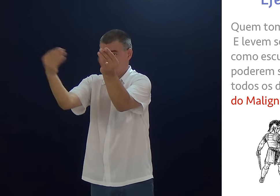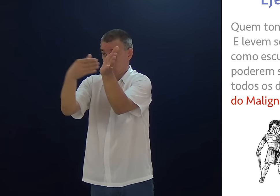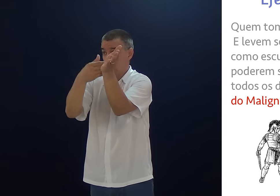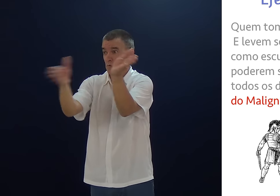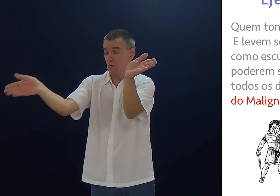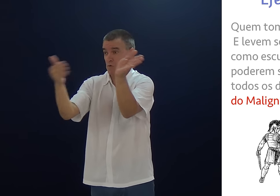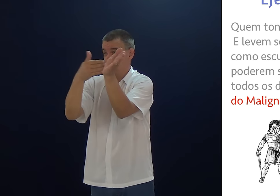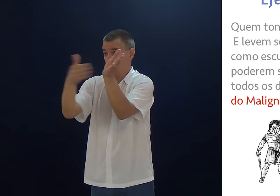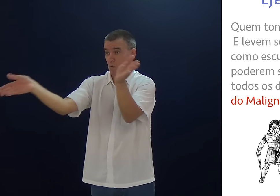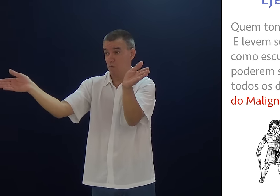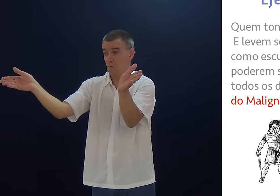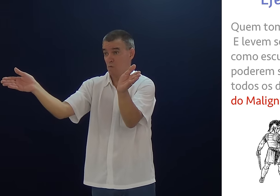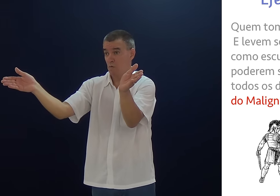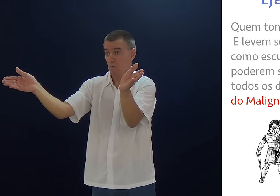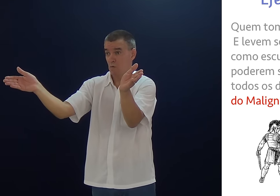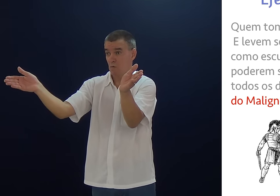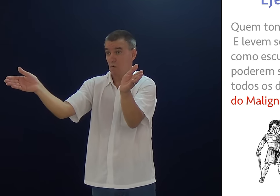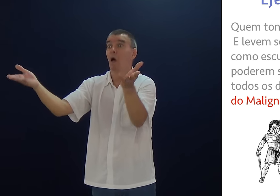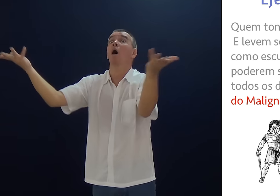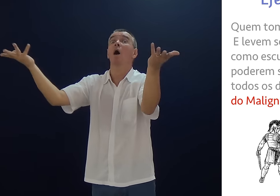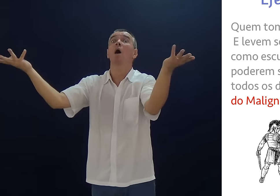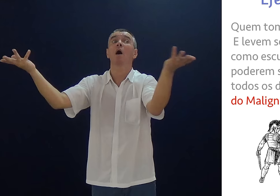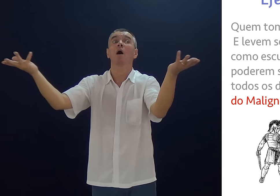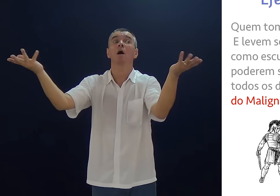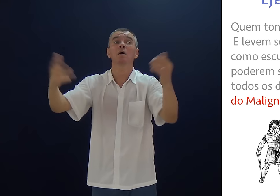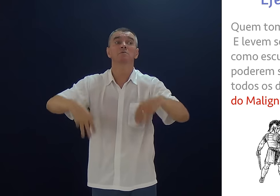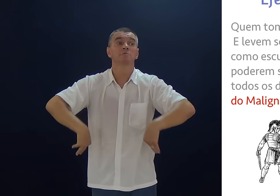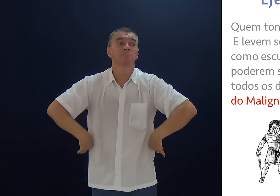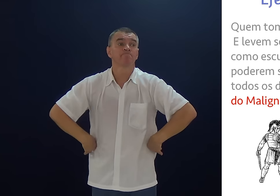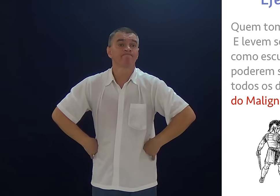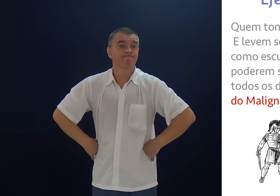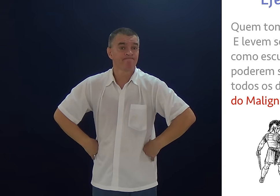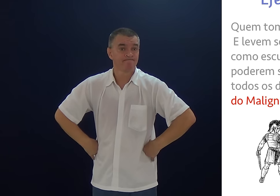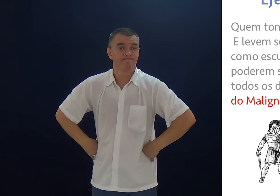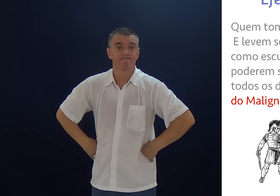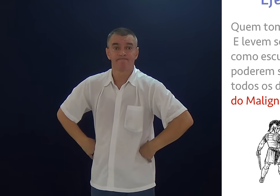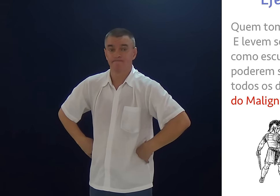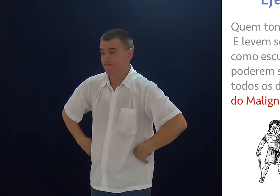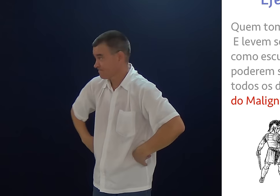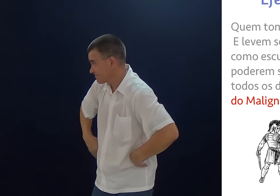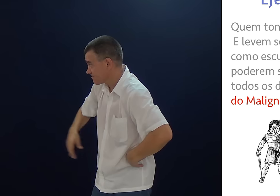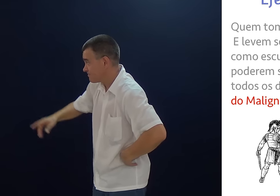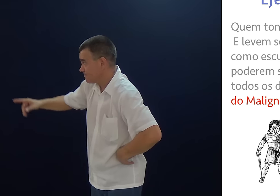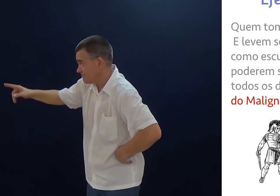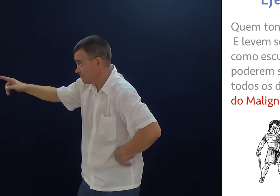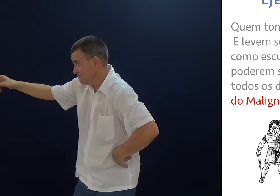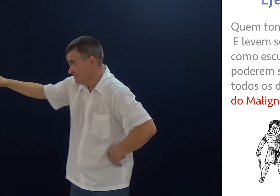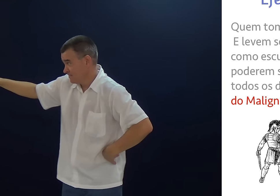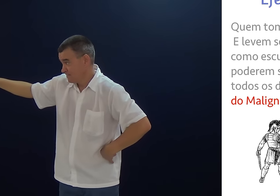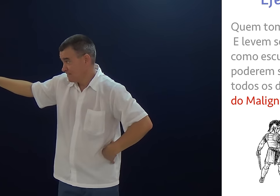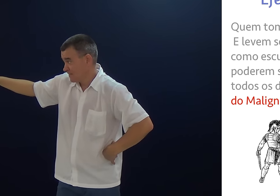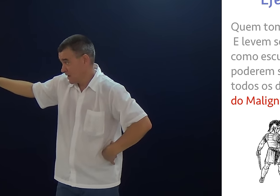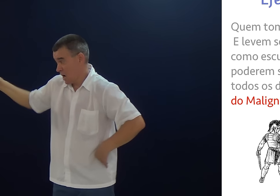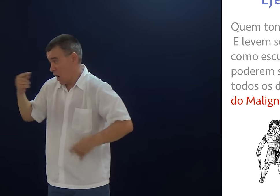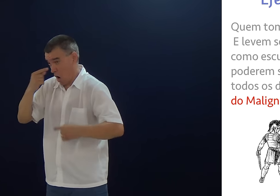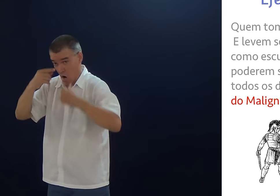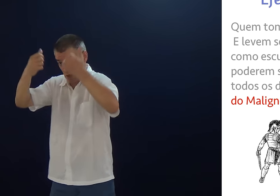inflamados muitas pessoas se desviam perdem a sua vida com Deus porque são vítimas dos dardos